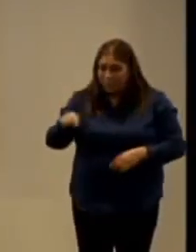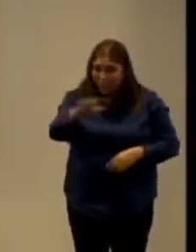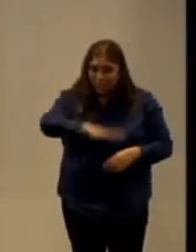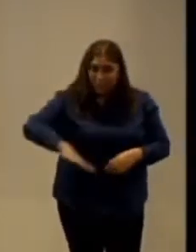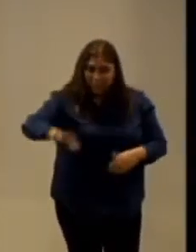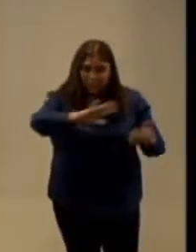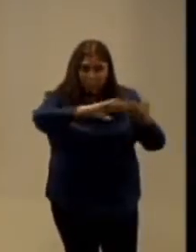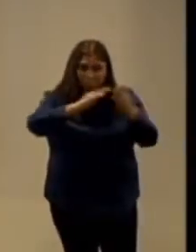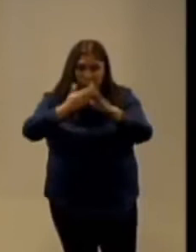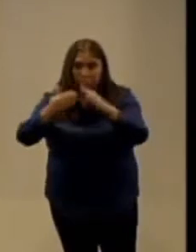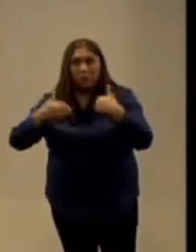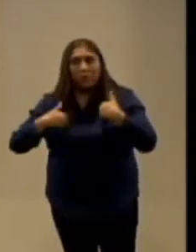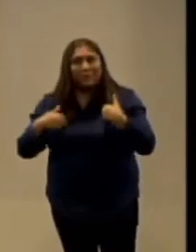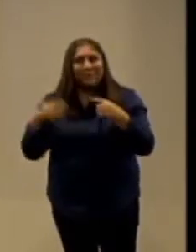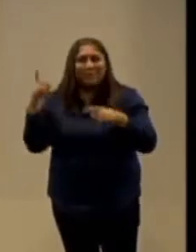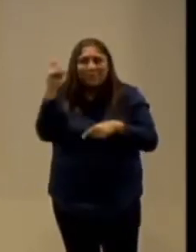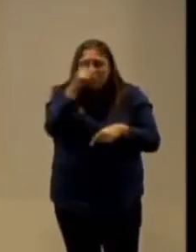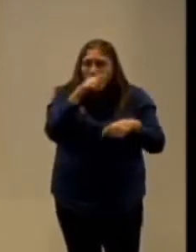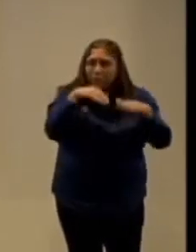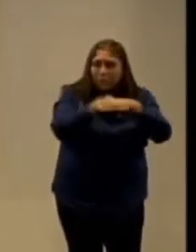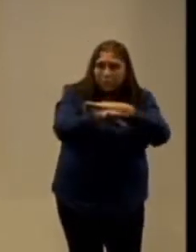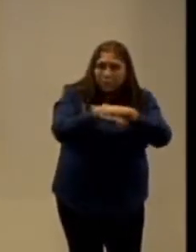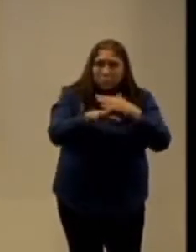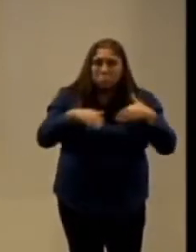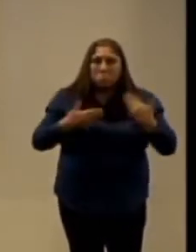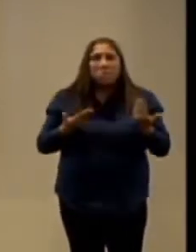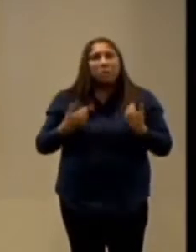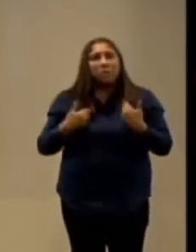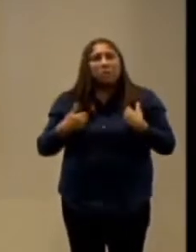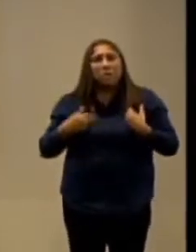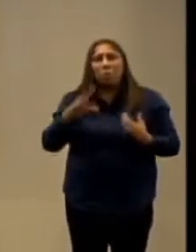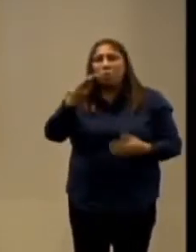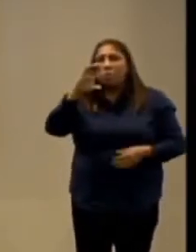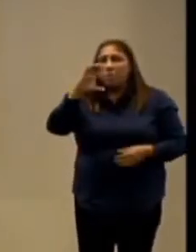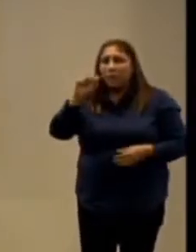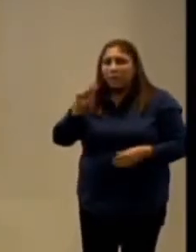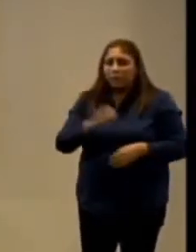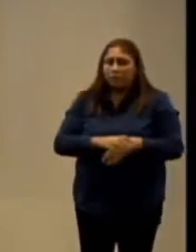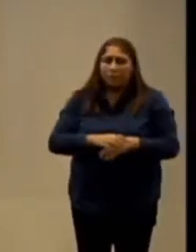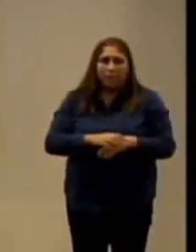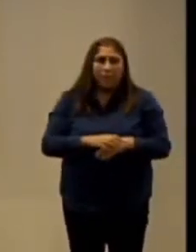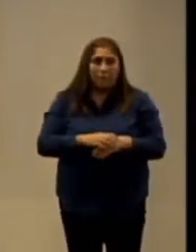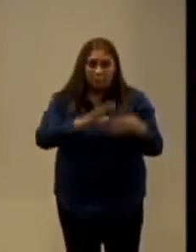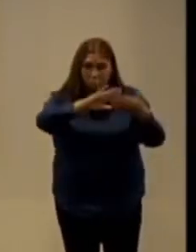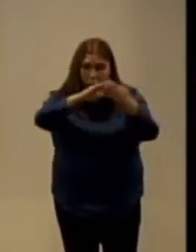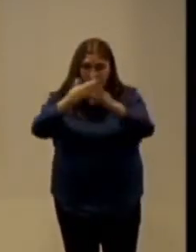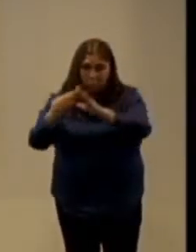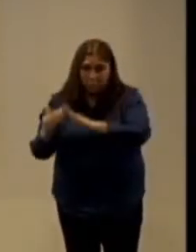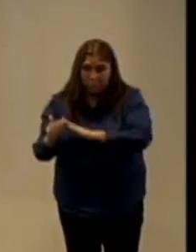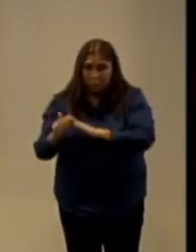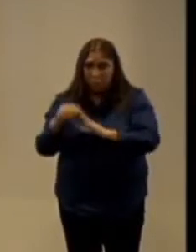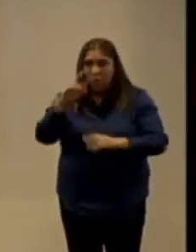que tiene dificultades de acceso pueda acceder, tenemos becas para población Reparet, que es la población